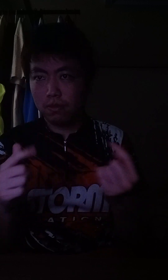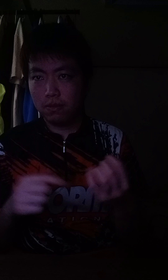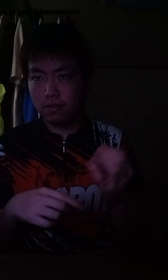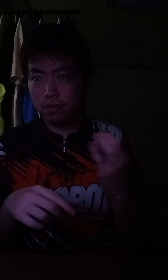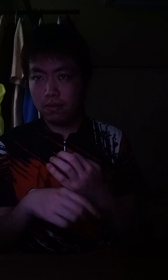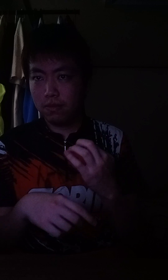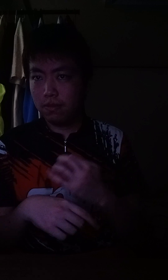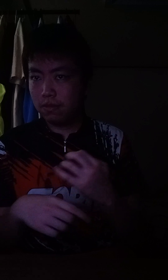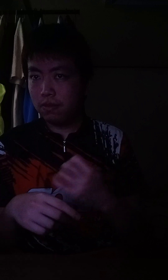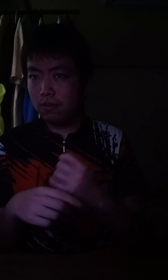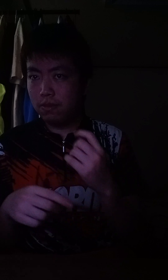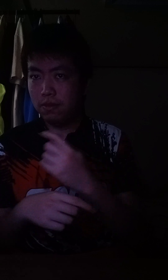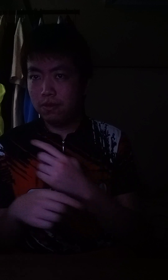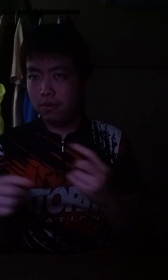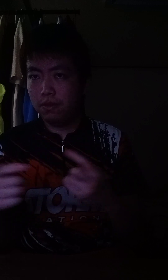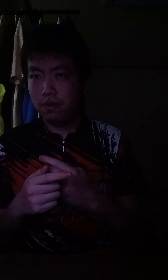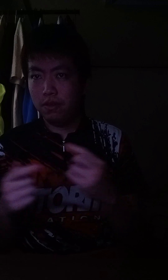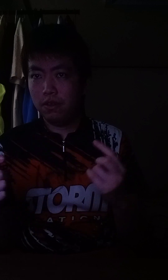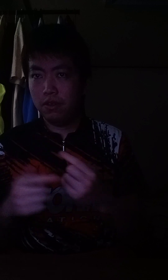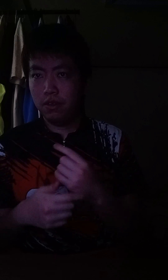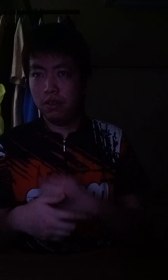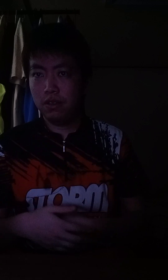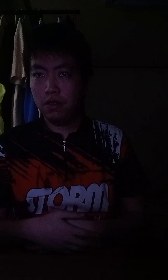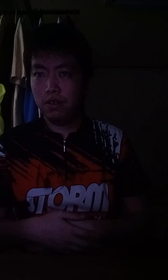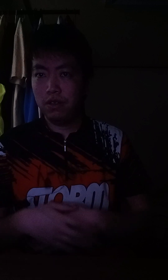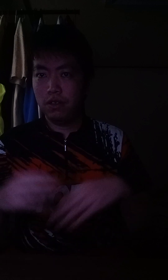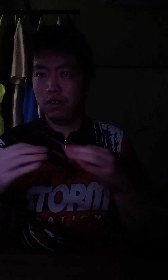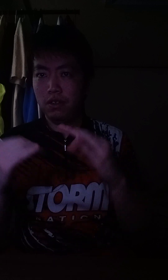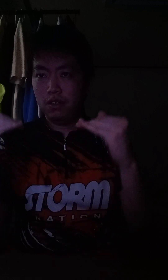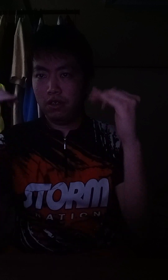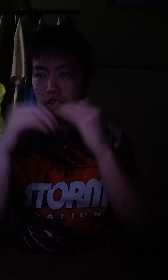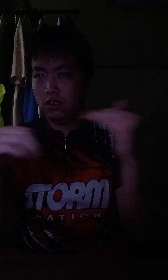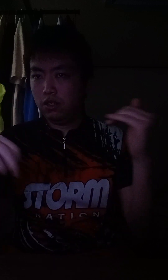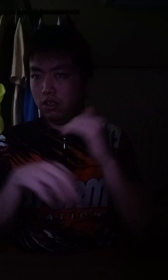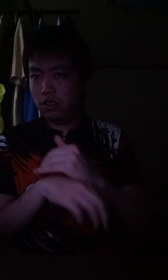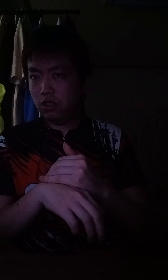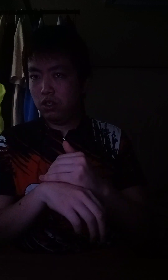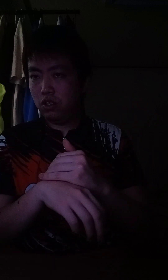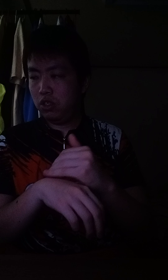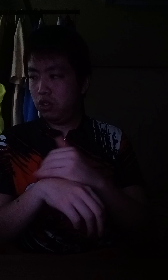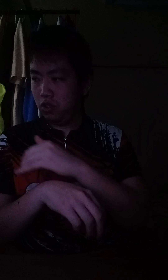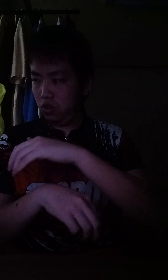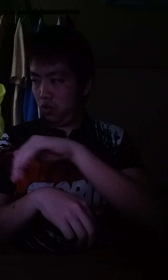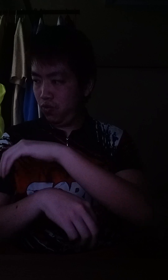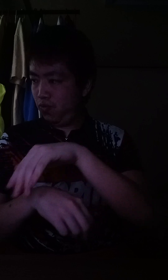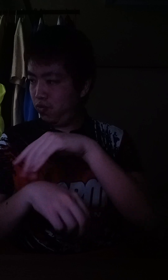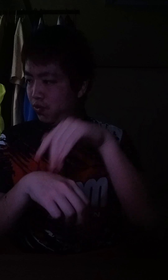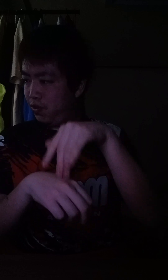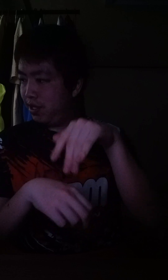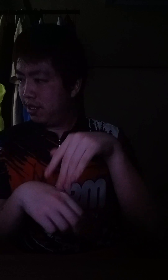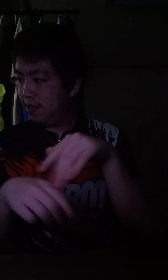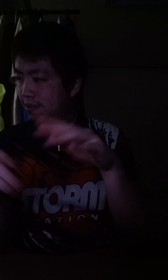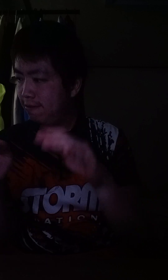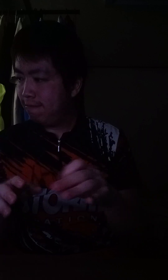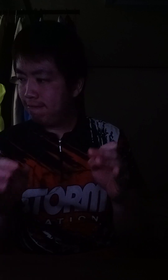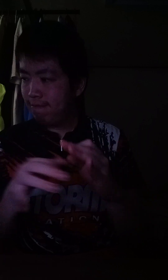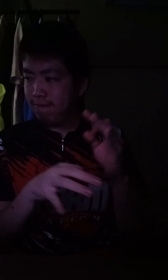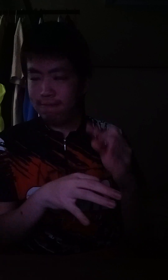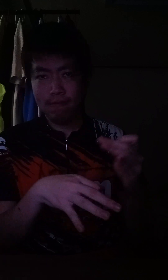가능성이 있습니다. 내가 삼장도 지치가 되고 면역이 떨어져서 수시로 감염증 이번에 이제 그 작년 걸린 것도 넓게는